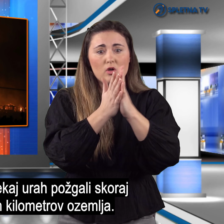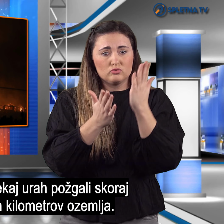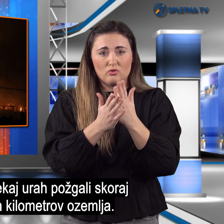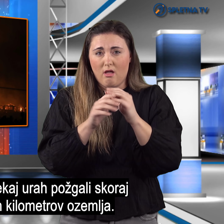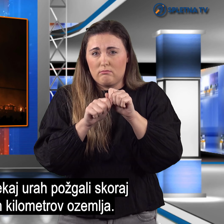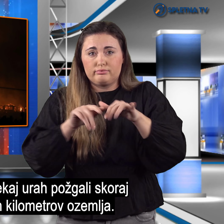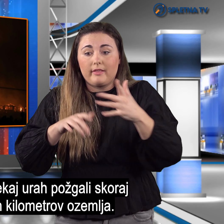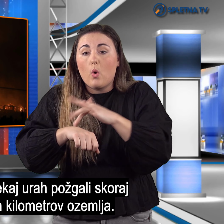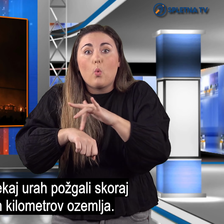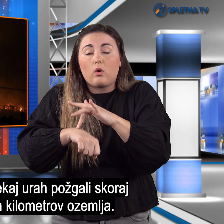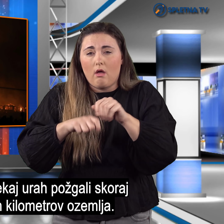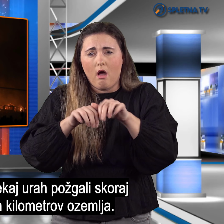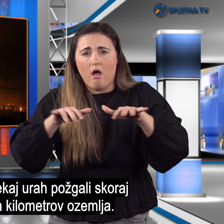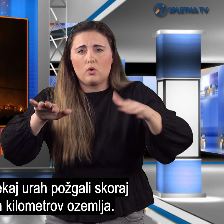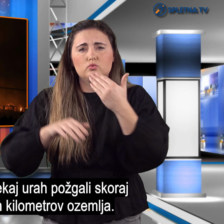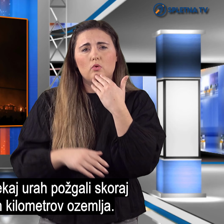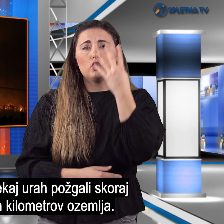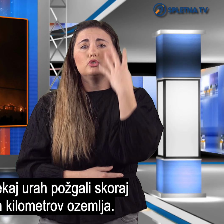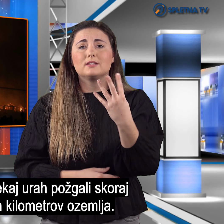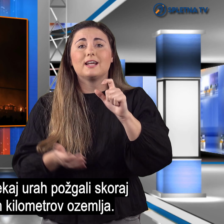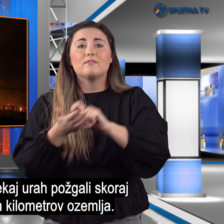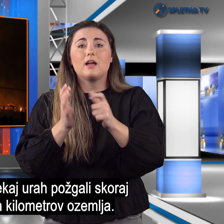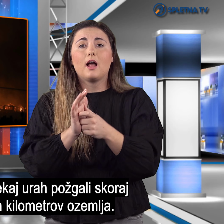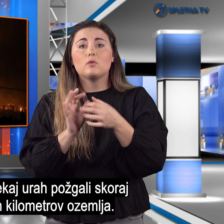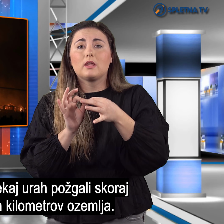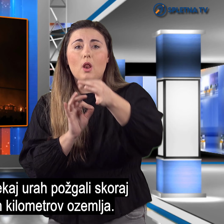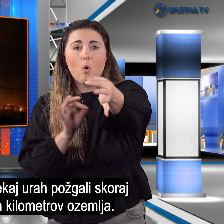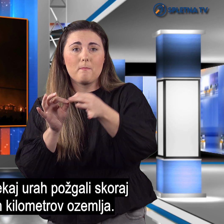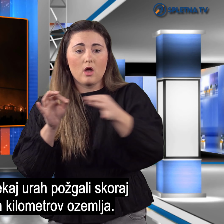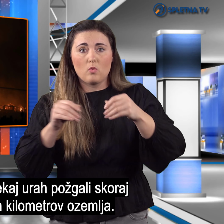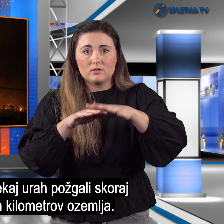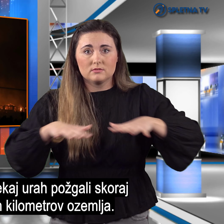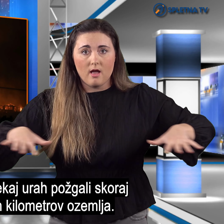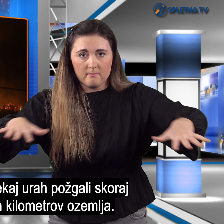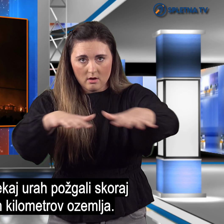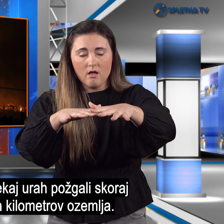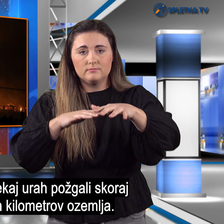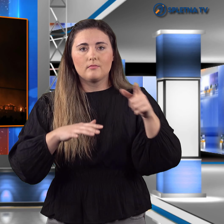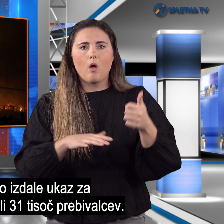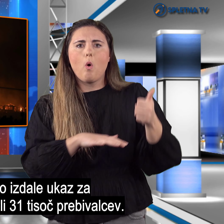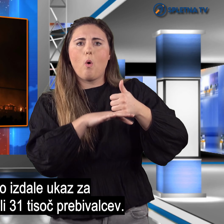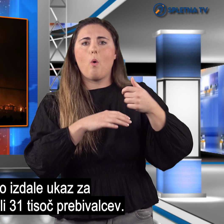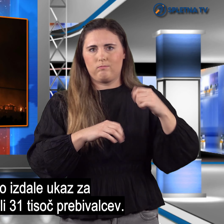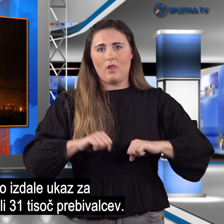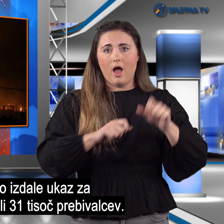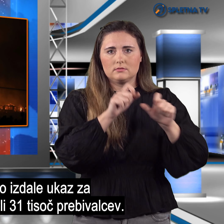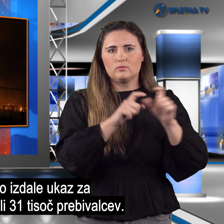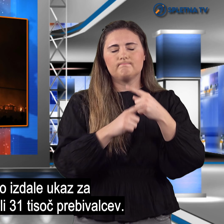Plameni so v nekaj urah požgali skoraj 40 kvadratnih kilometrov ozemlja. Oblasti so izdale ukaz